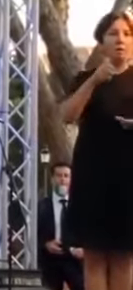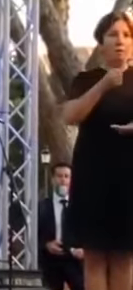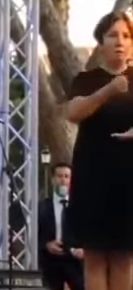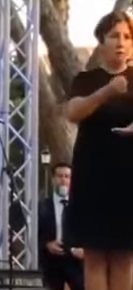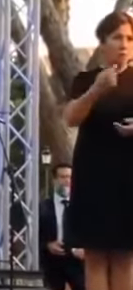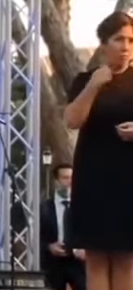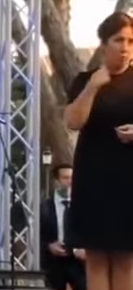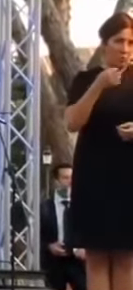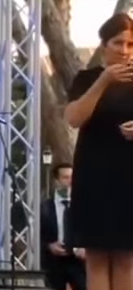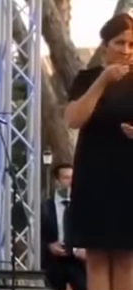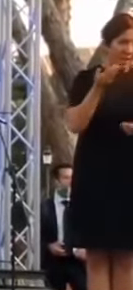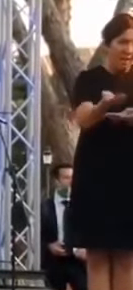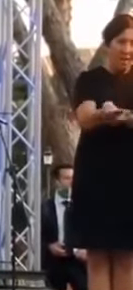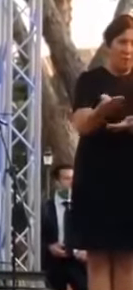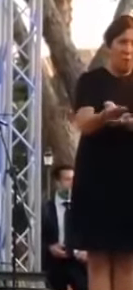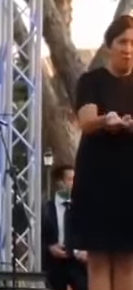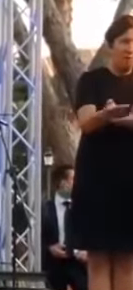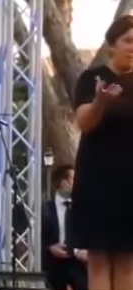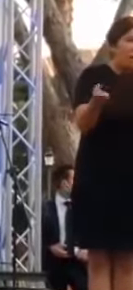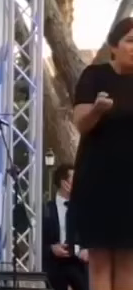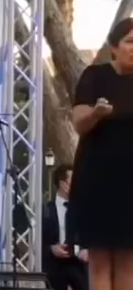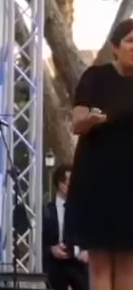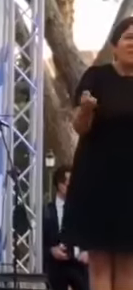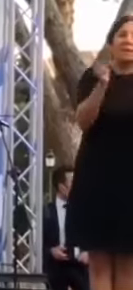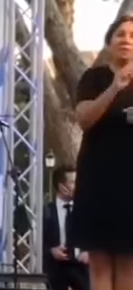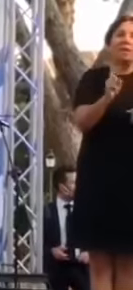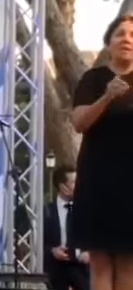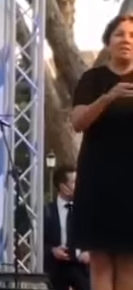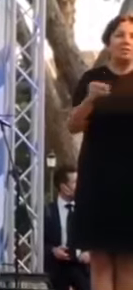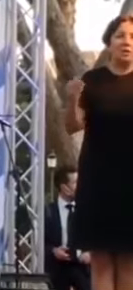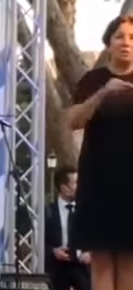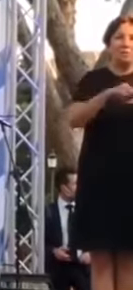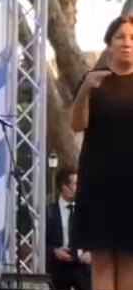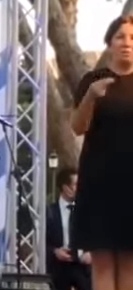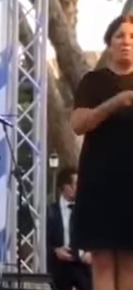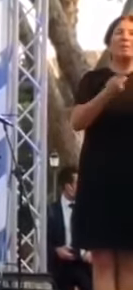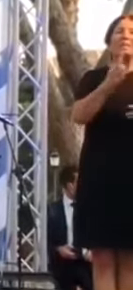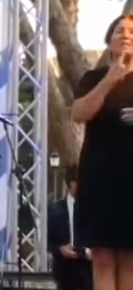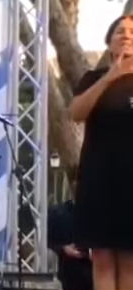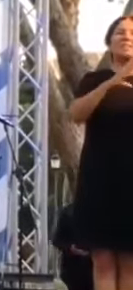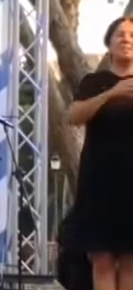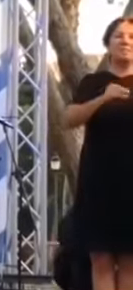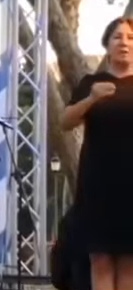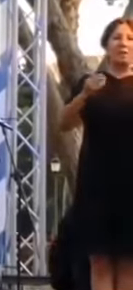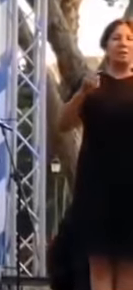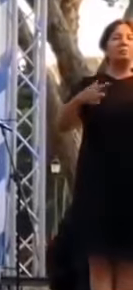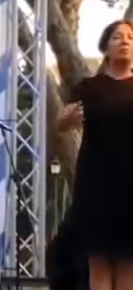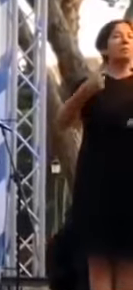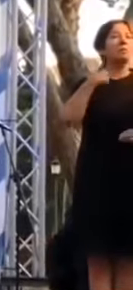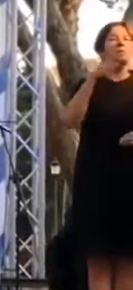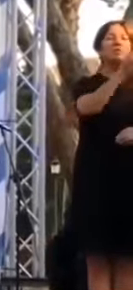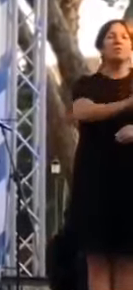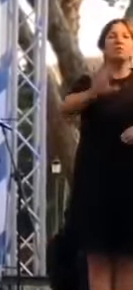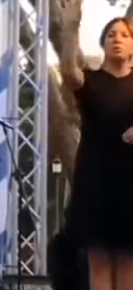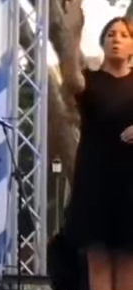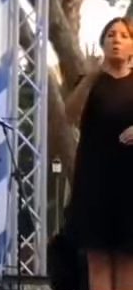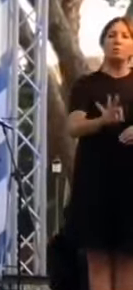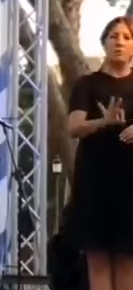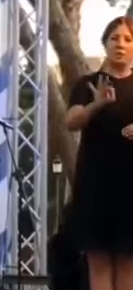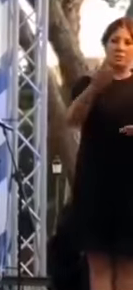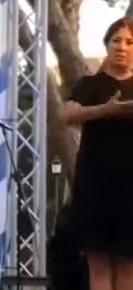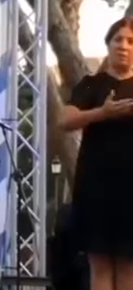perduto vuol dire fare l'elemosina oggettivamente, non è che ti risolve il problema. Abbiamo detto chi ha perso almeno il 25%